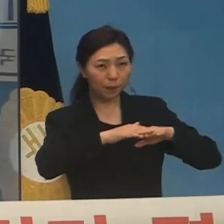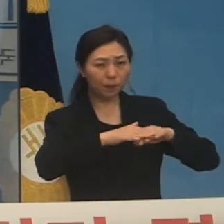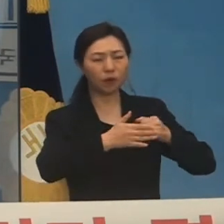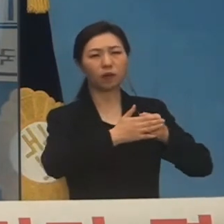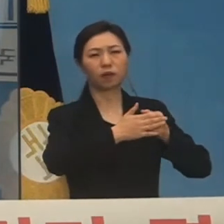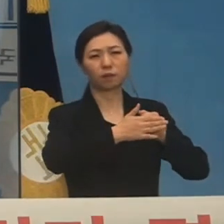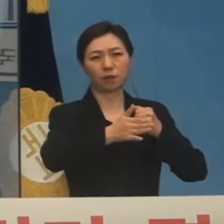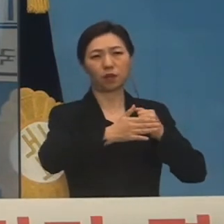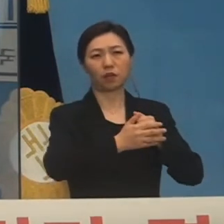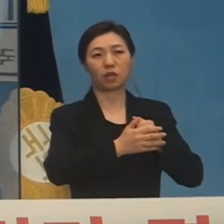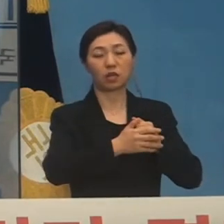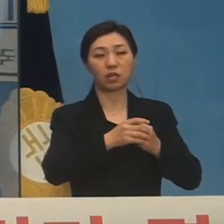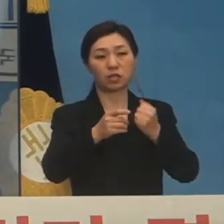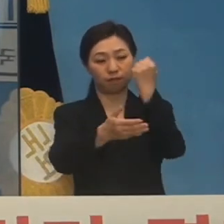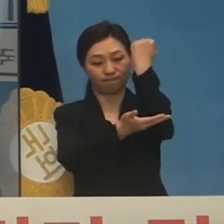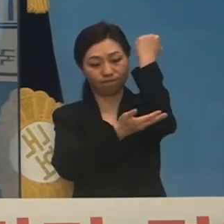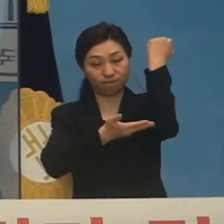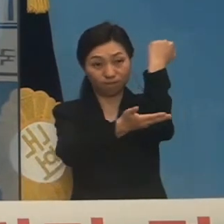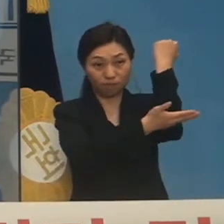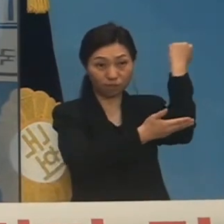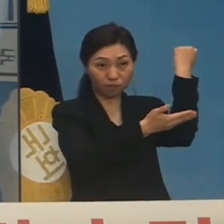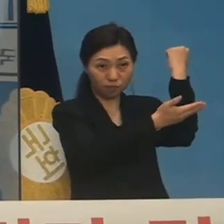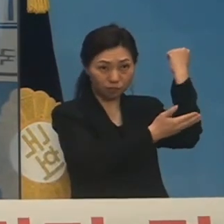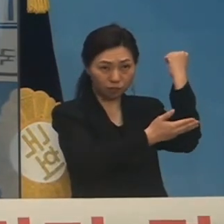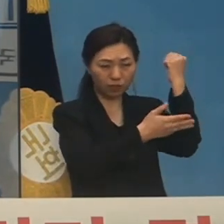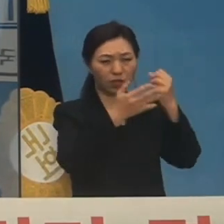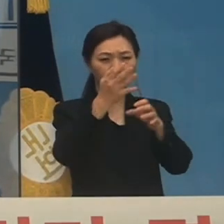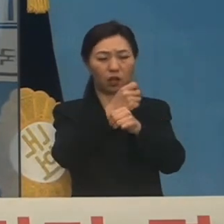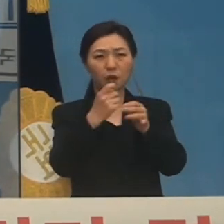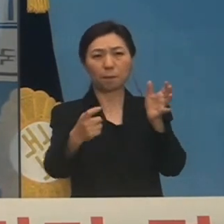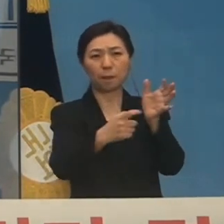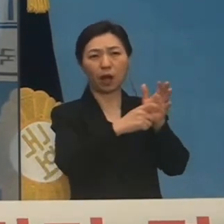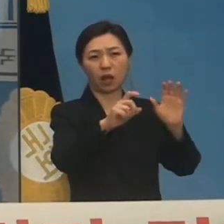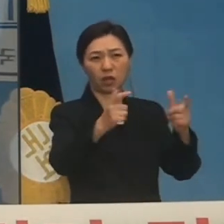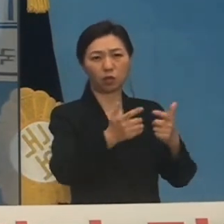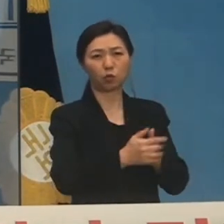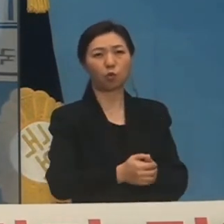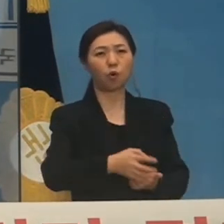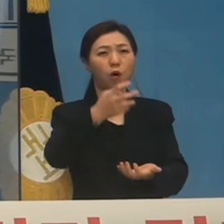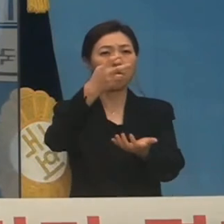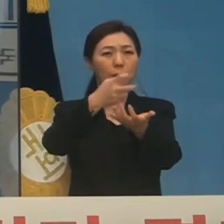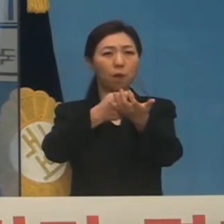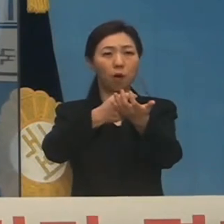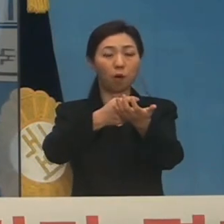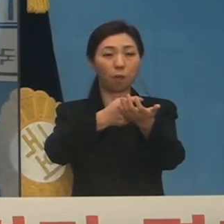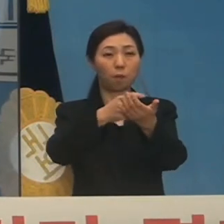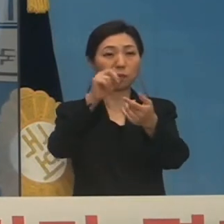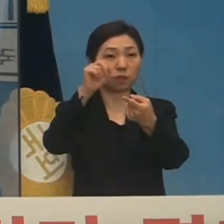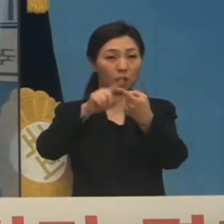시장정리가 수확기에 적용되지 않고 법률 근거한 근거에 따라